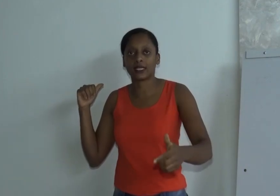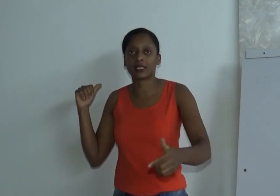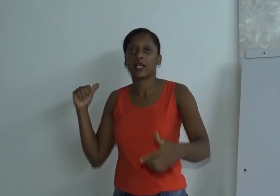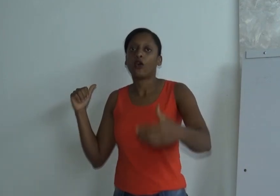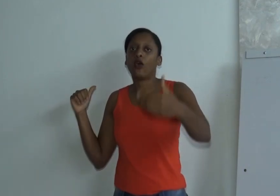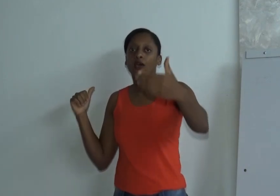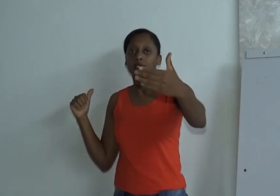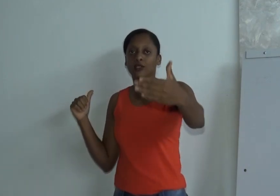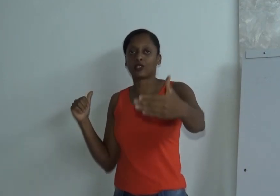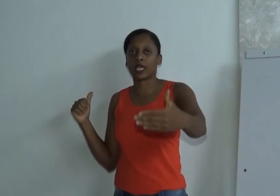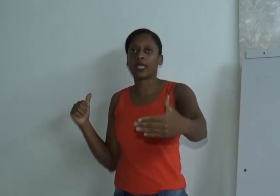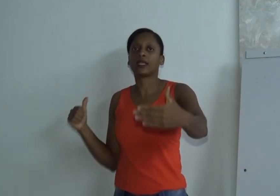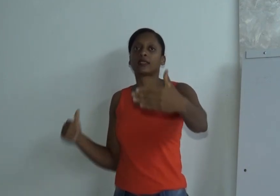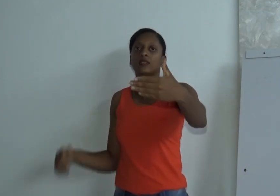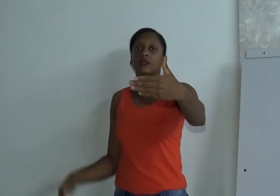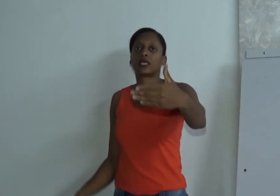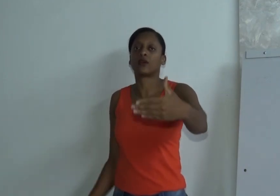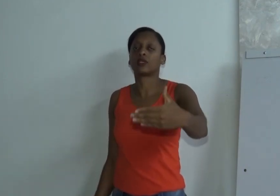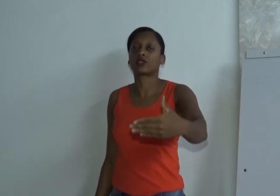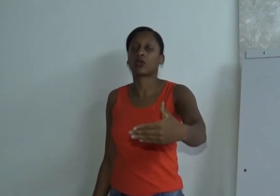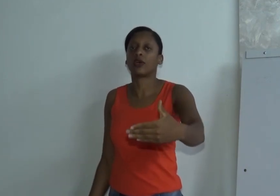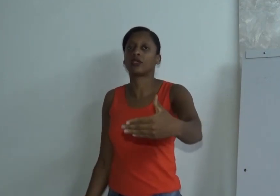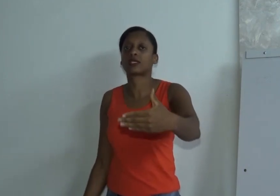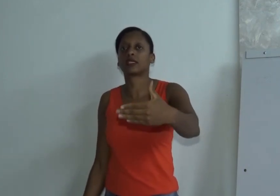osteogênicas. Osteogênicas são células ósseas